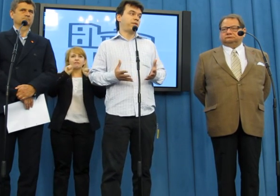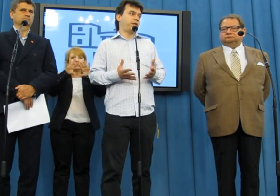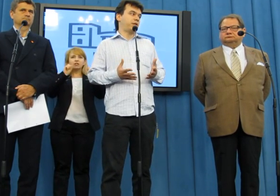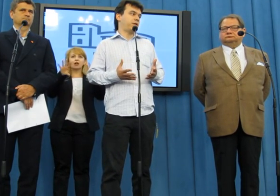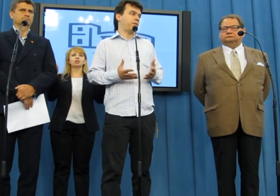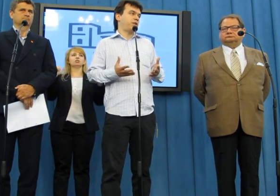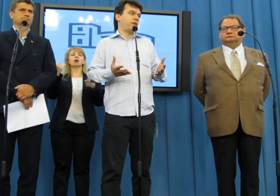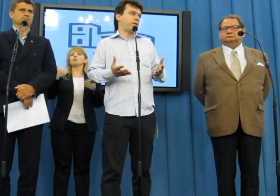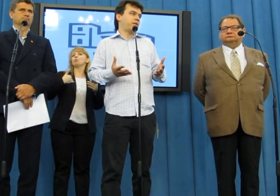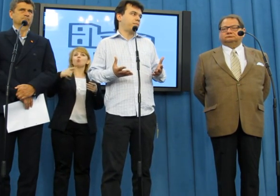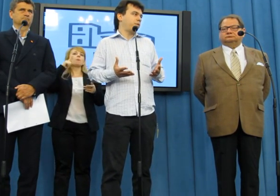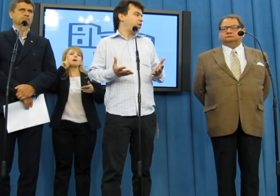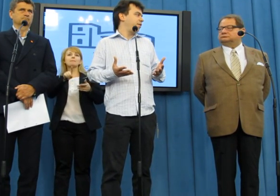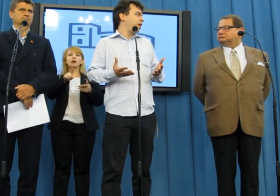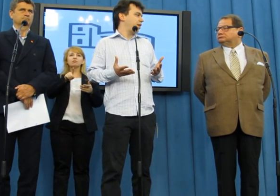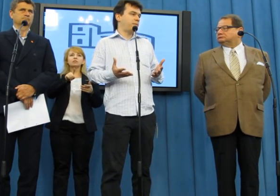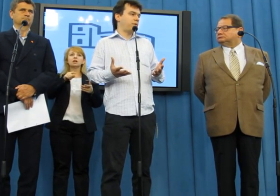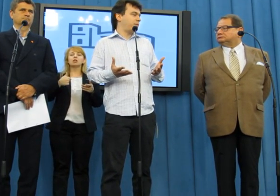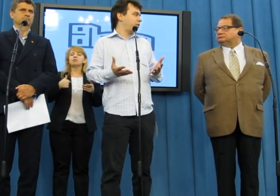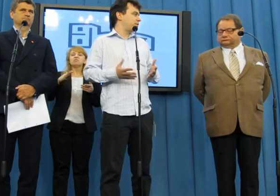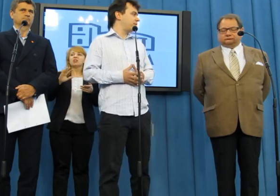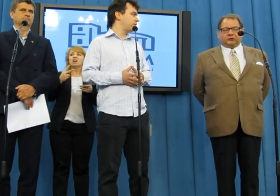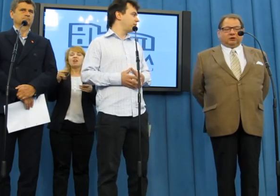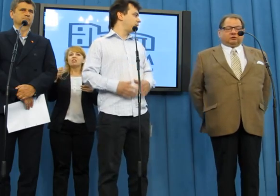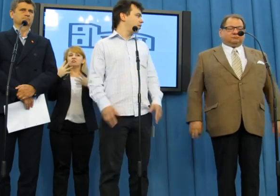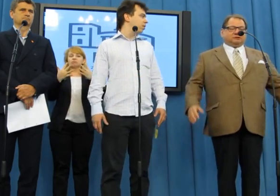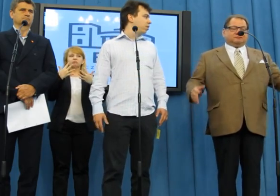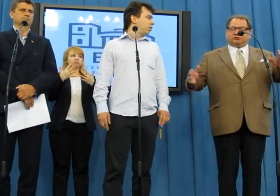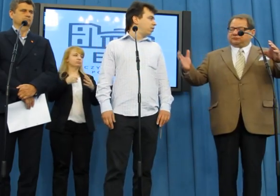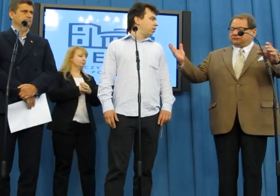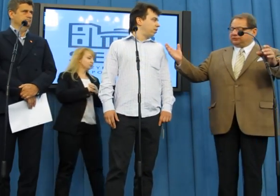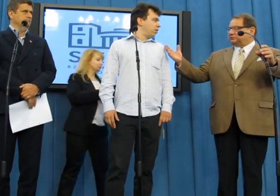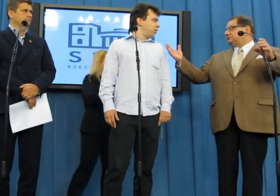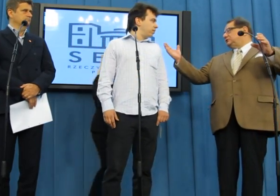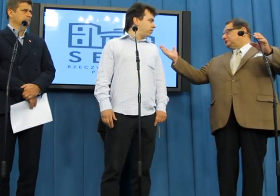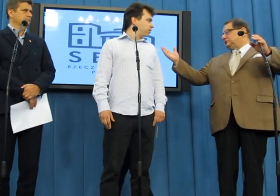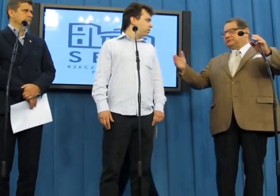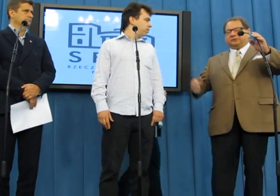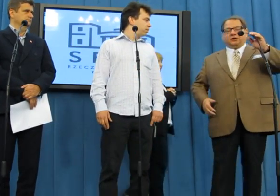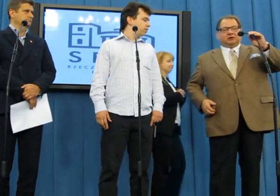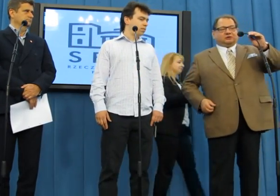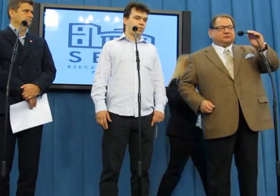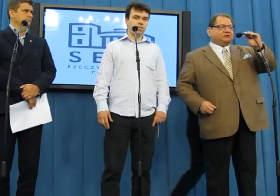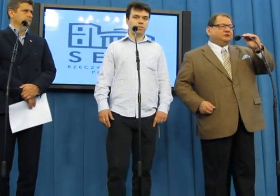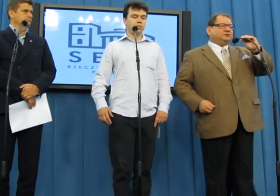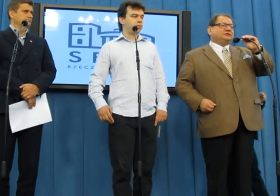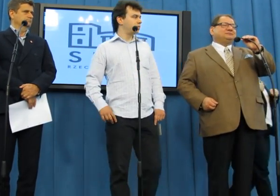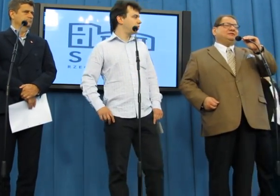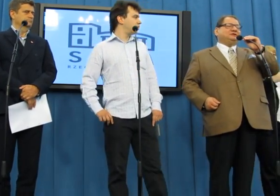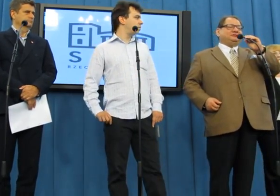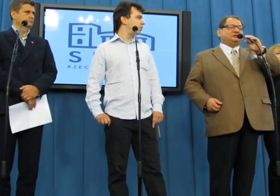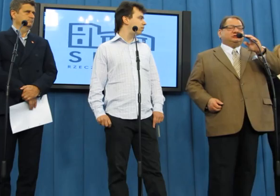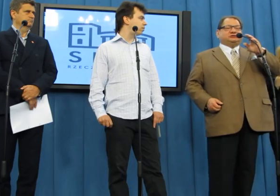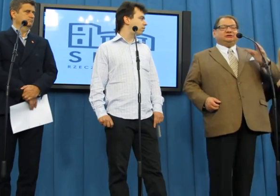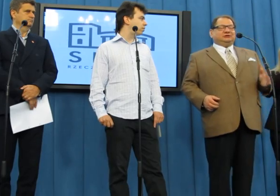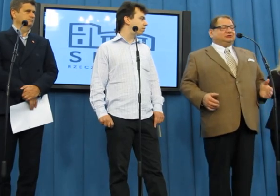było rzeczywiście, czy mi się nie... Bo mi się nie wydaje, tak było po prostu. Drodzy Państwo, jeśli pozwolisz... Drodzy Państwo, no bo w tej sprawie